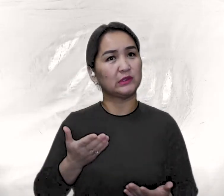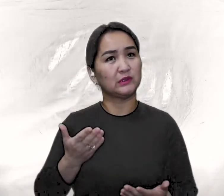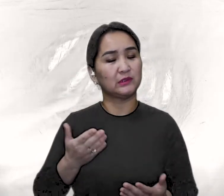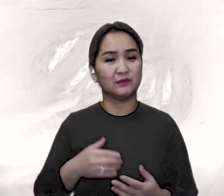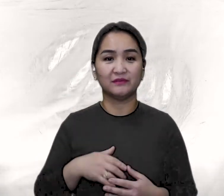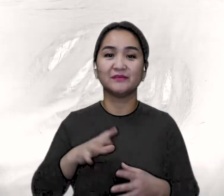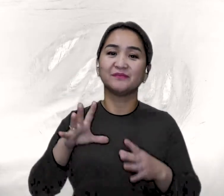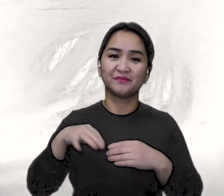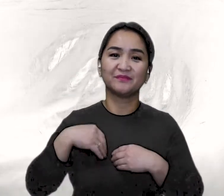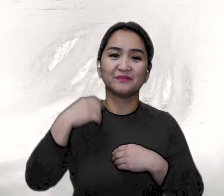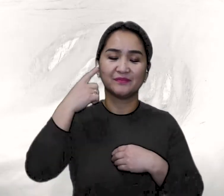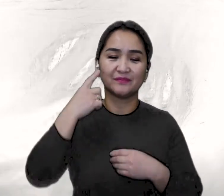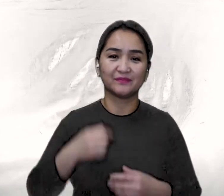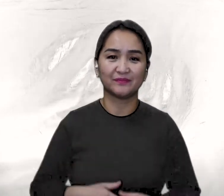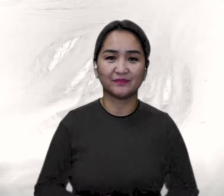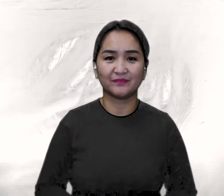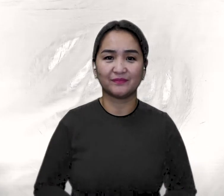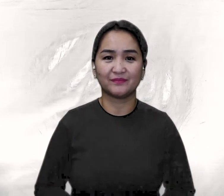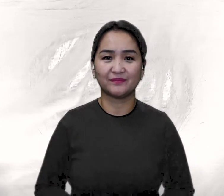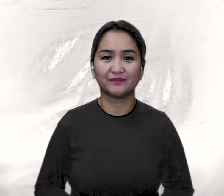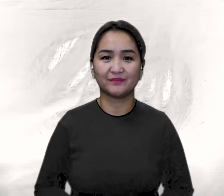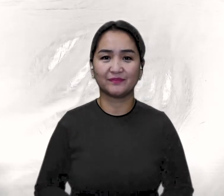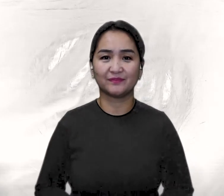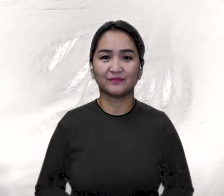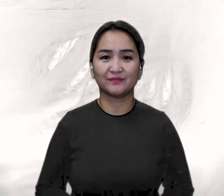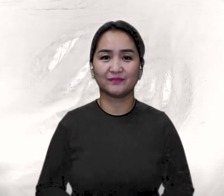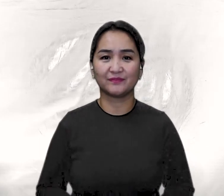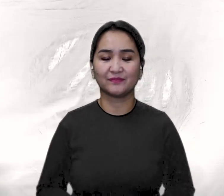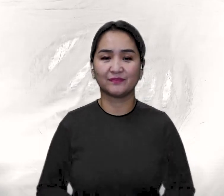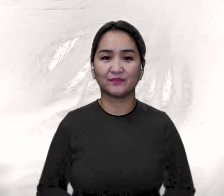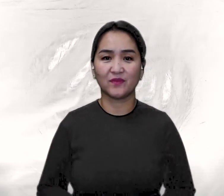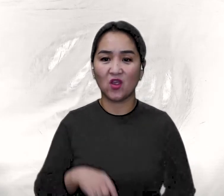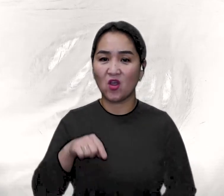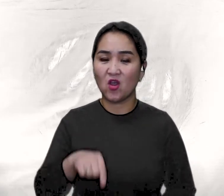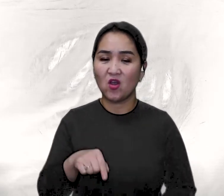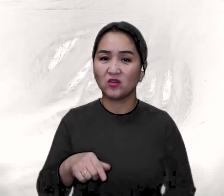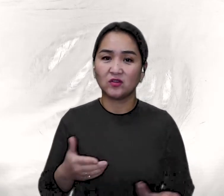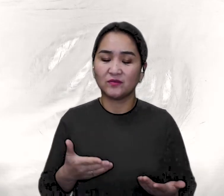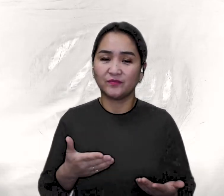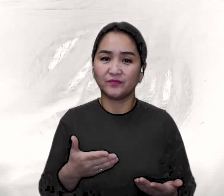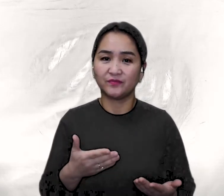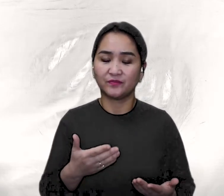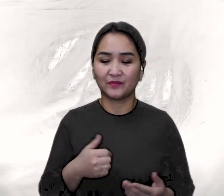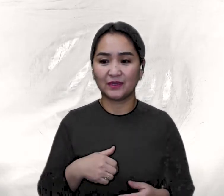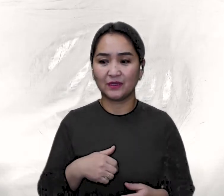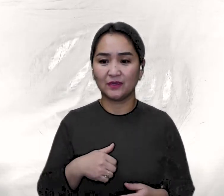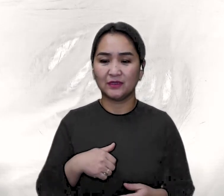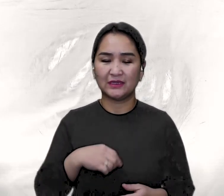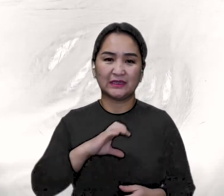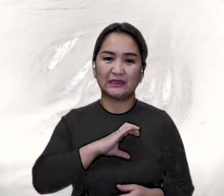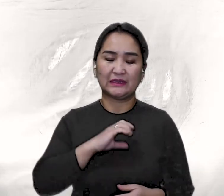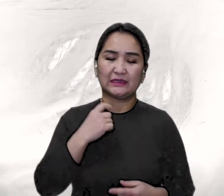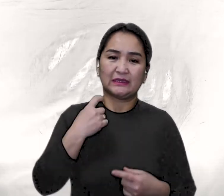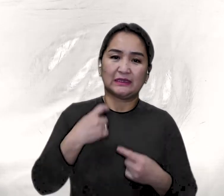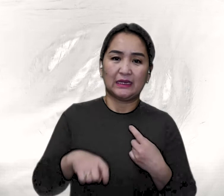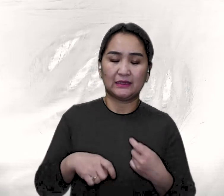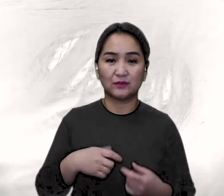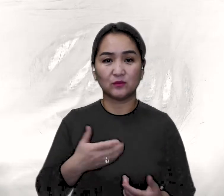тэгээл мэдчихсэн дээ тэр. Аа. Аа. Тэгээд одоо яг тавгуцэх гэж ярихаар хүмүүс одоо сайн ойлгохгүй шүү дээ